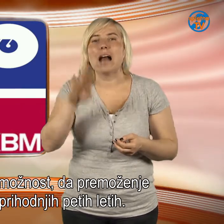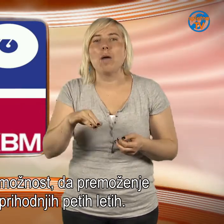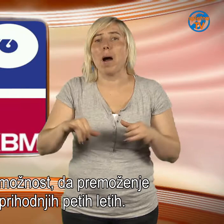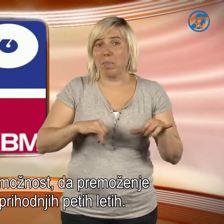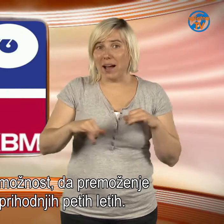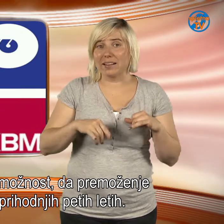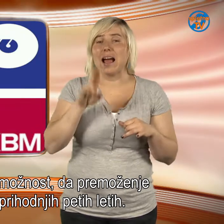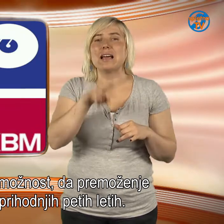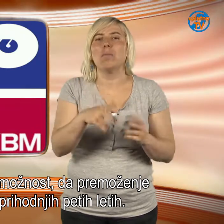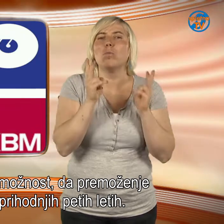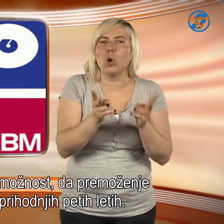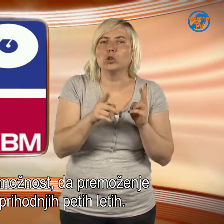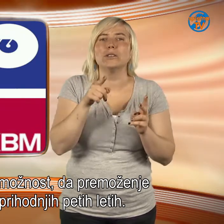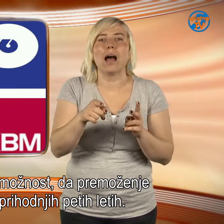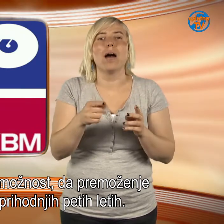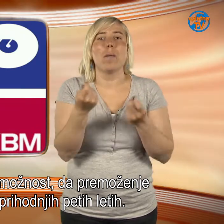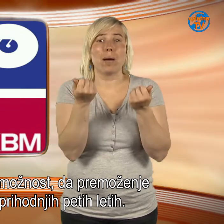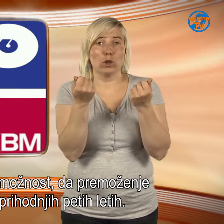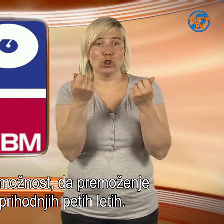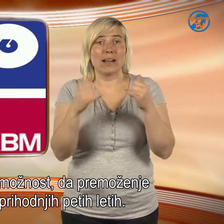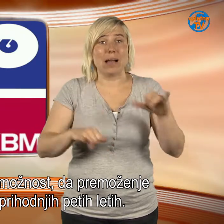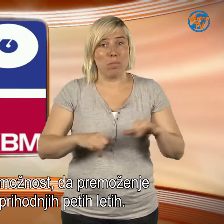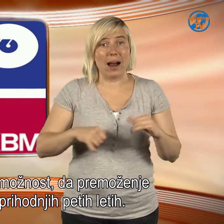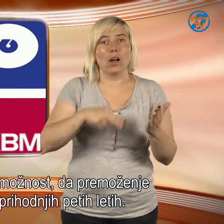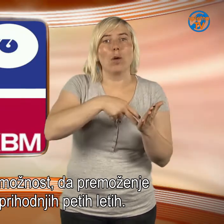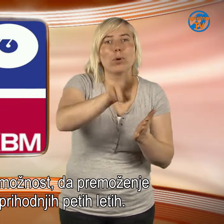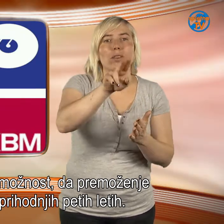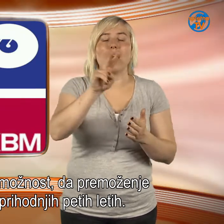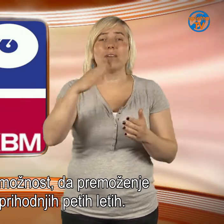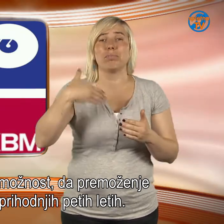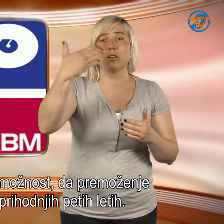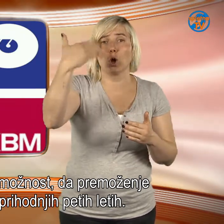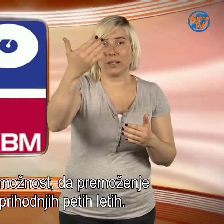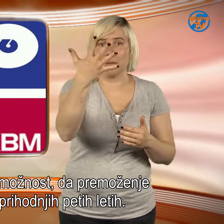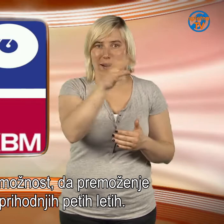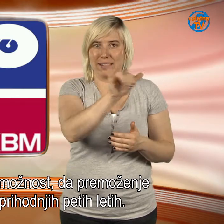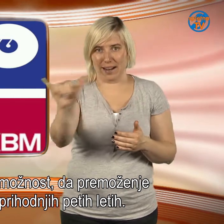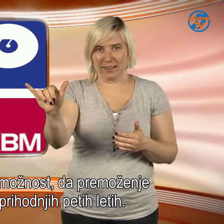Slaba banka ima možnost, da premoženje bank proda v prihodnjih 5 letih.